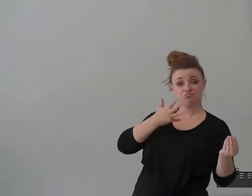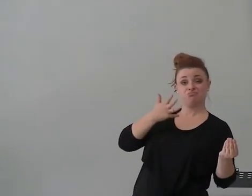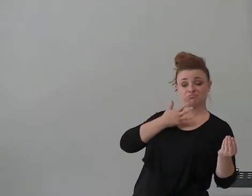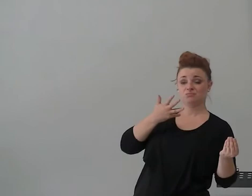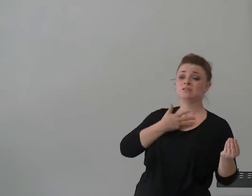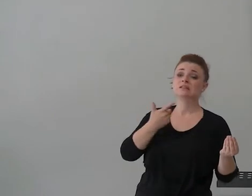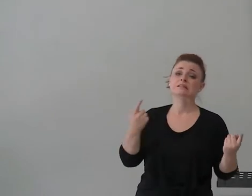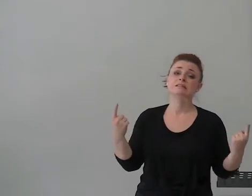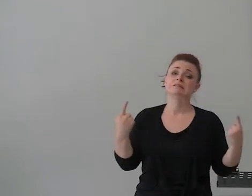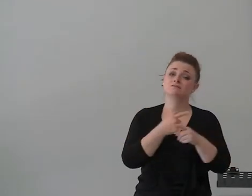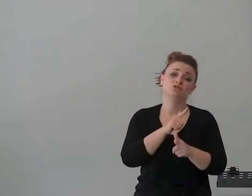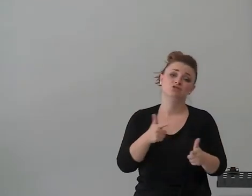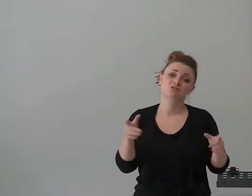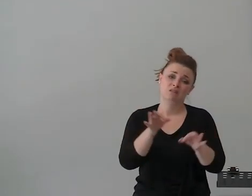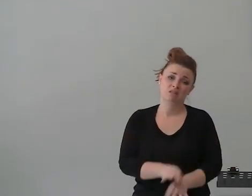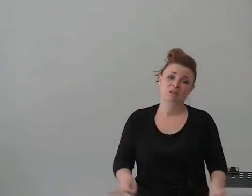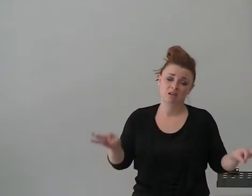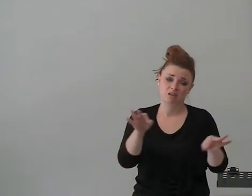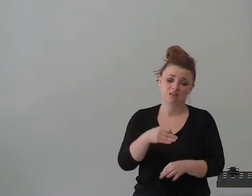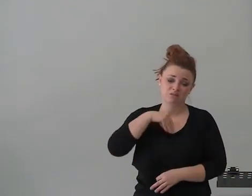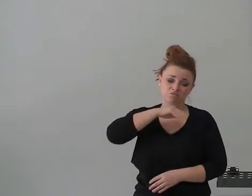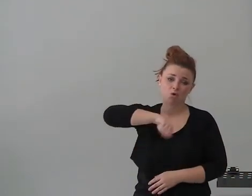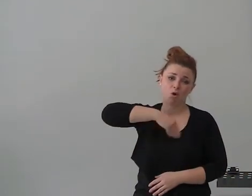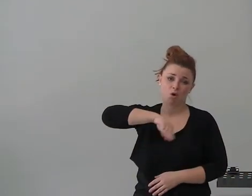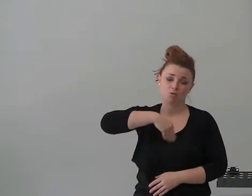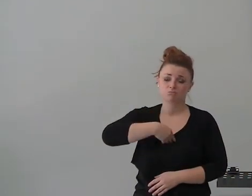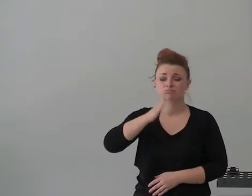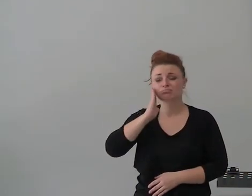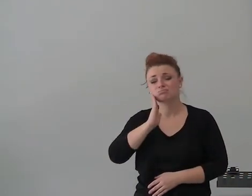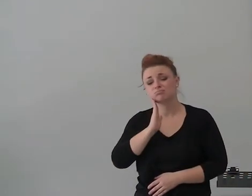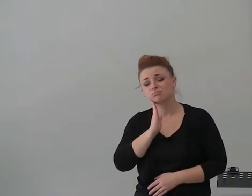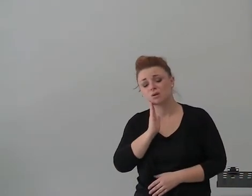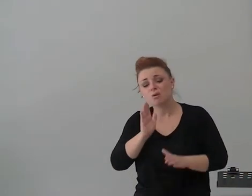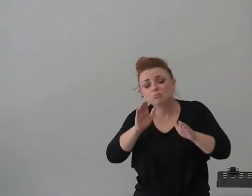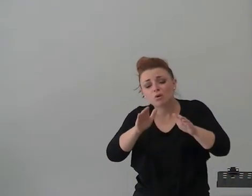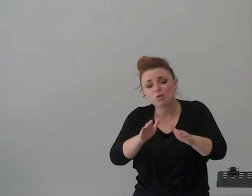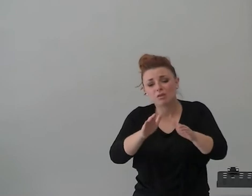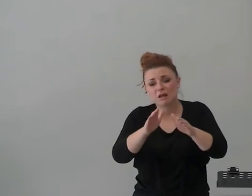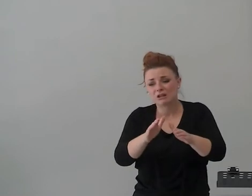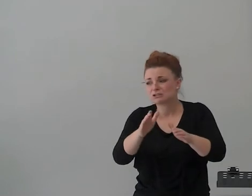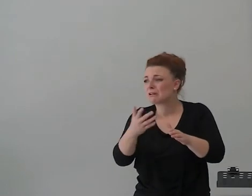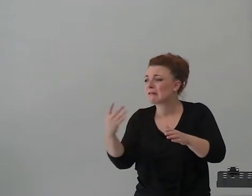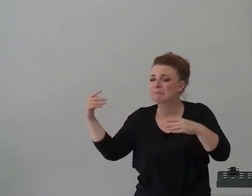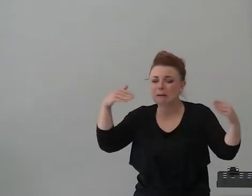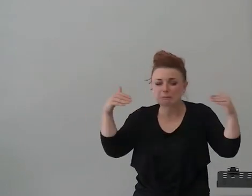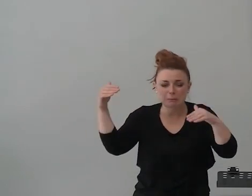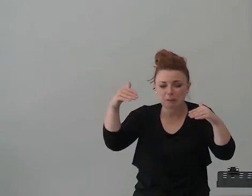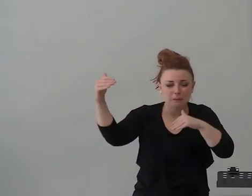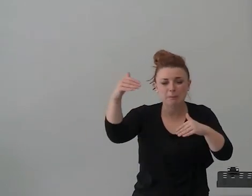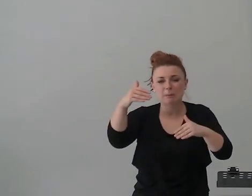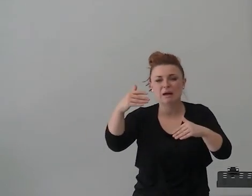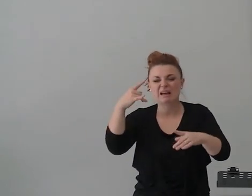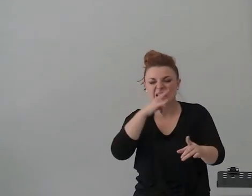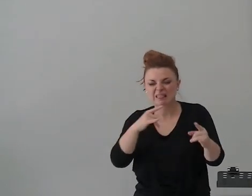nel nome santo di Gesù. Proteggili da ogni male, Signore. Preservali dal